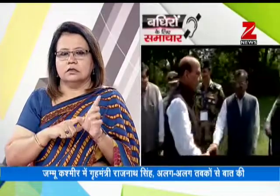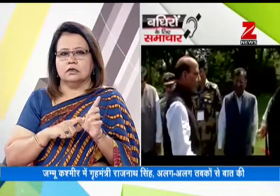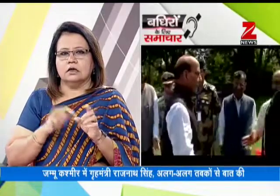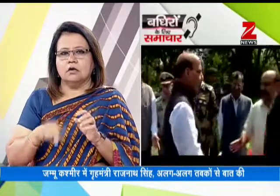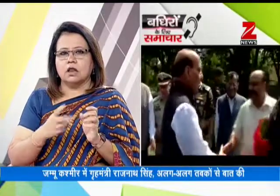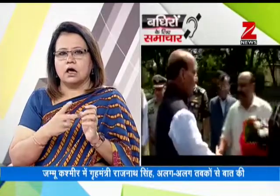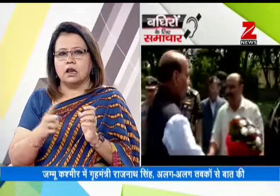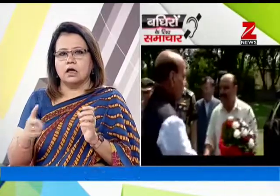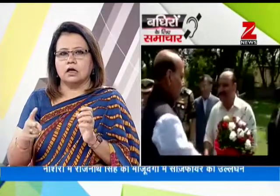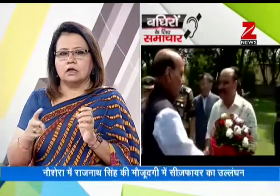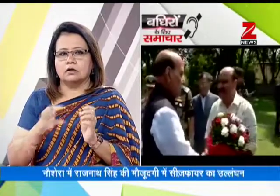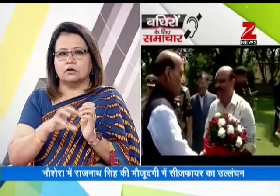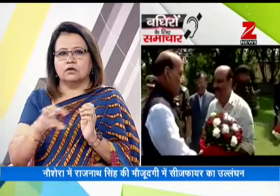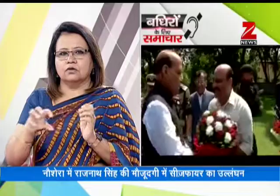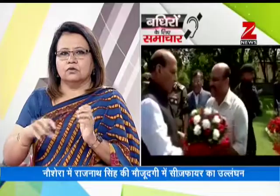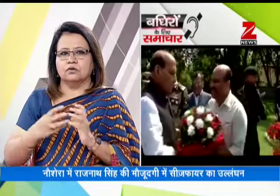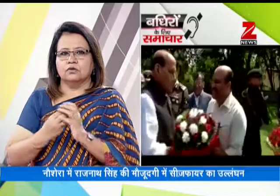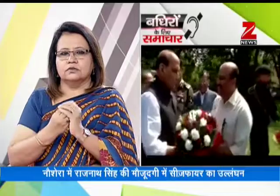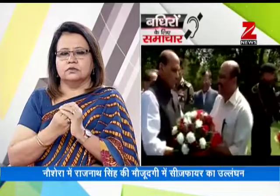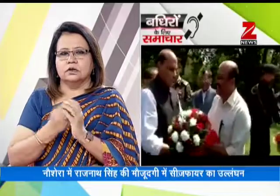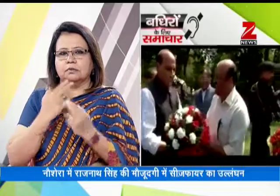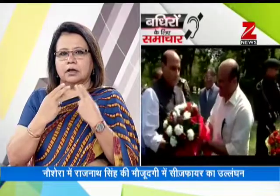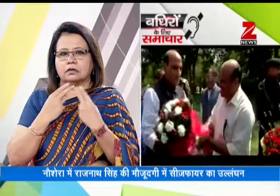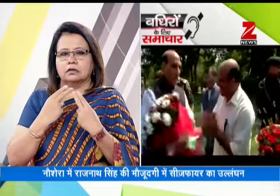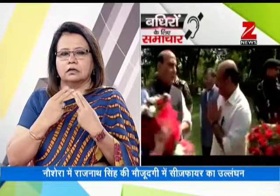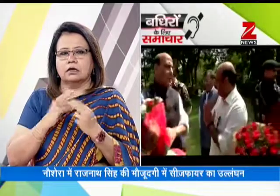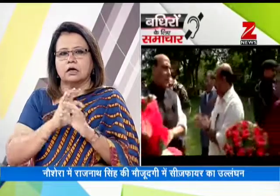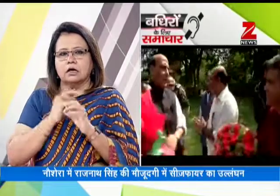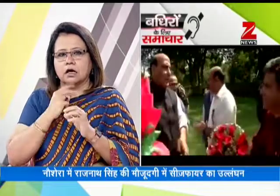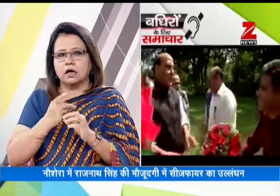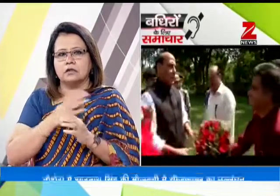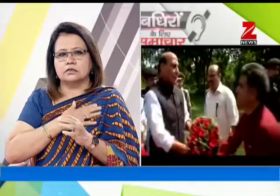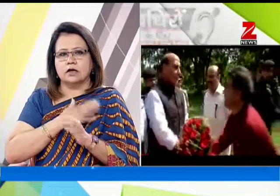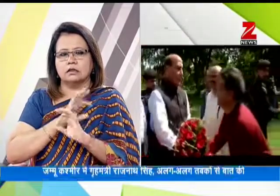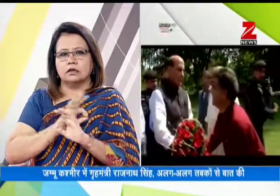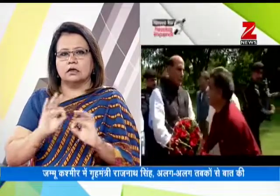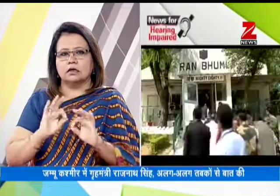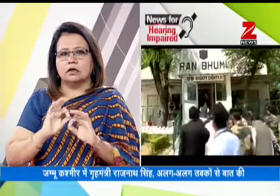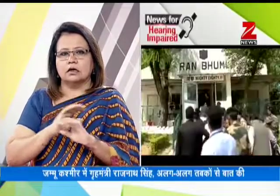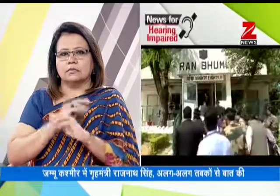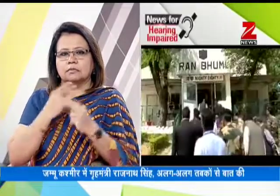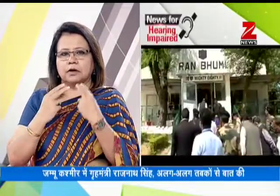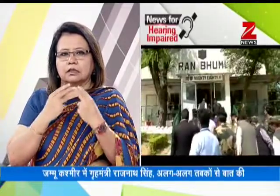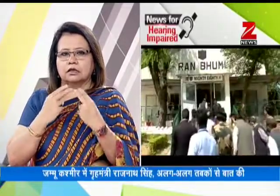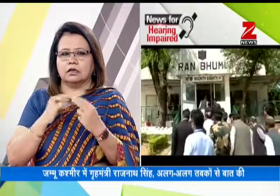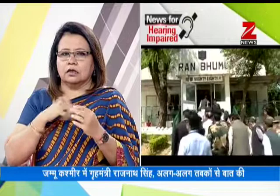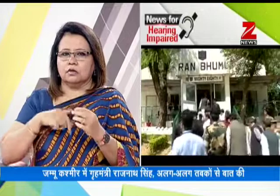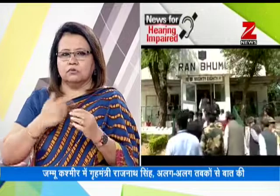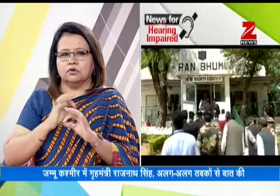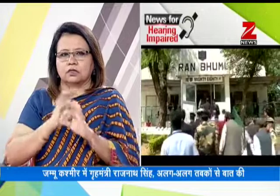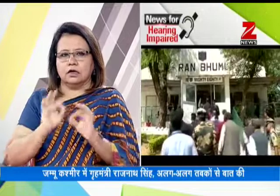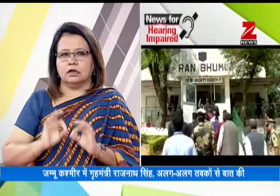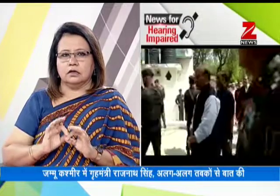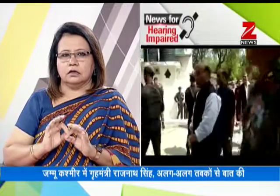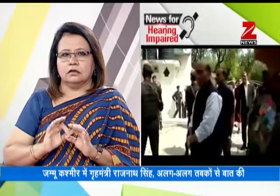है। उन्होंने अलग अलग तबकों से बात की, कहा शांति के लिए हर किसी से बात करने को वो